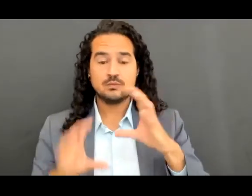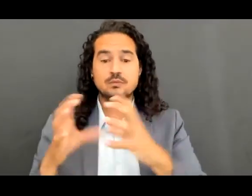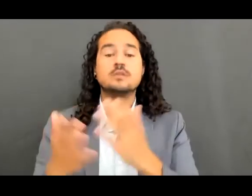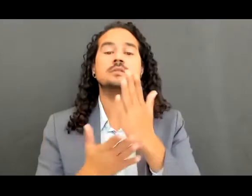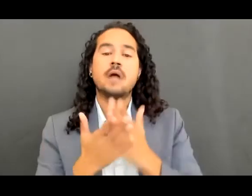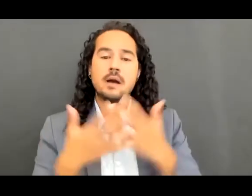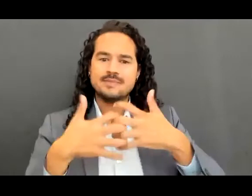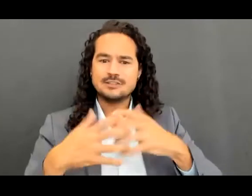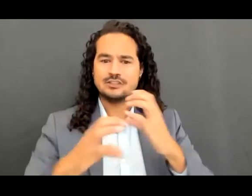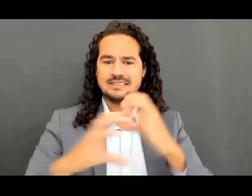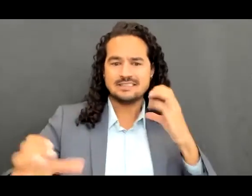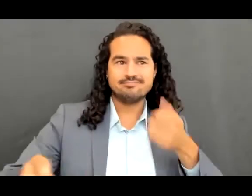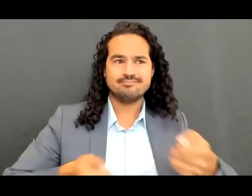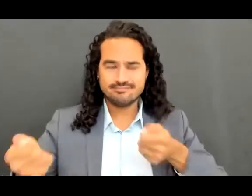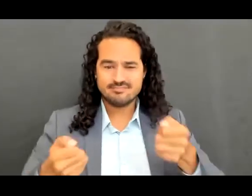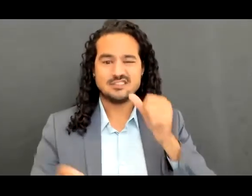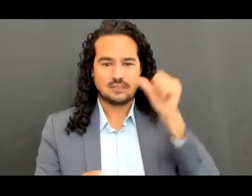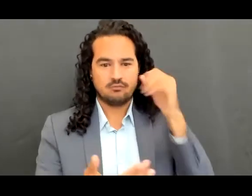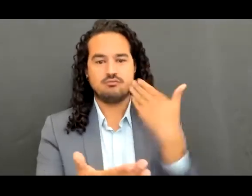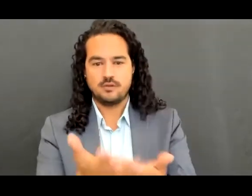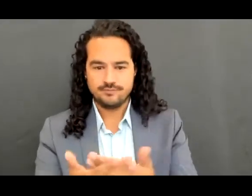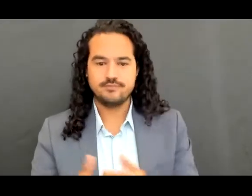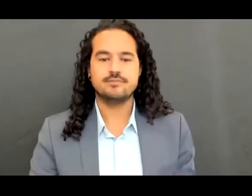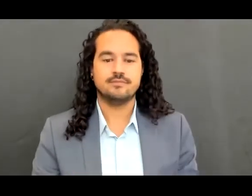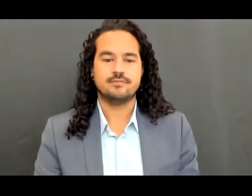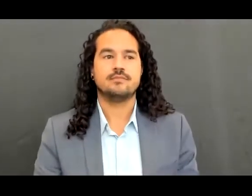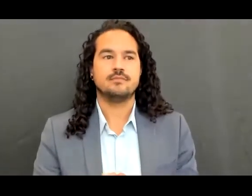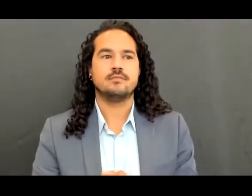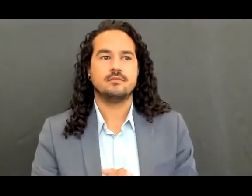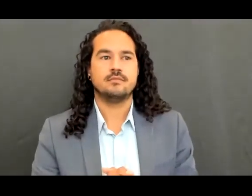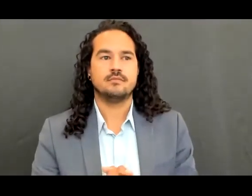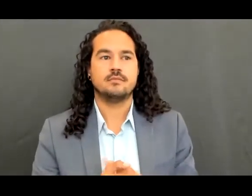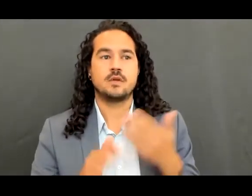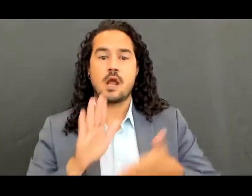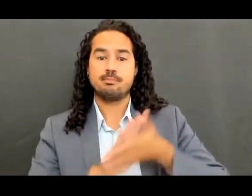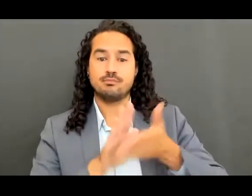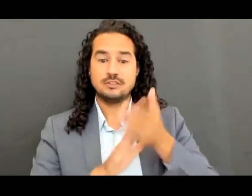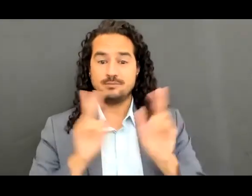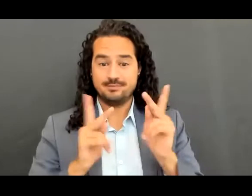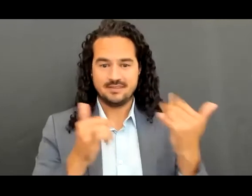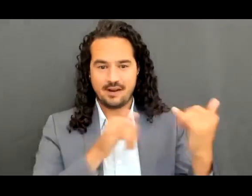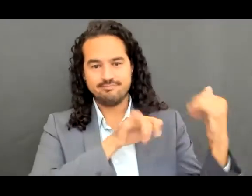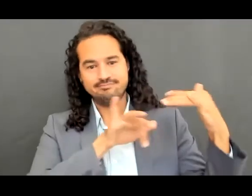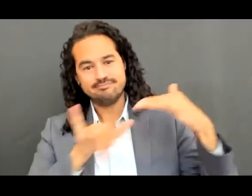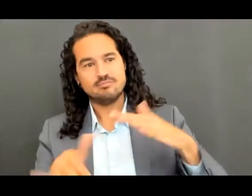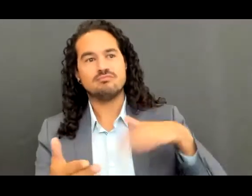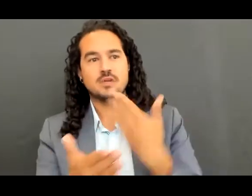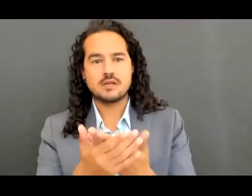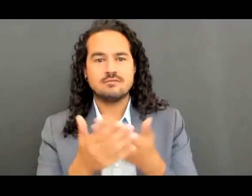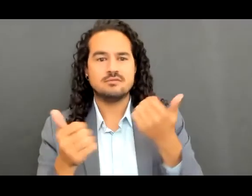muchos ingresos de personal operativo que están viniendo a trabajar aquí en la línea de